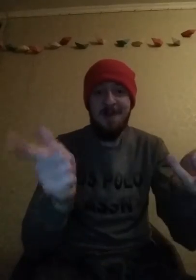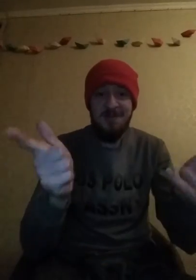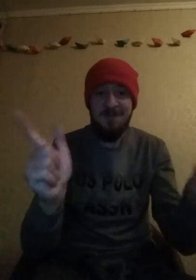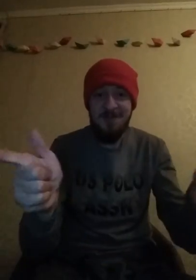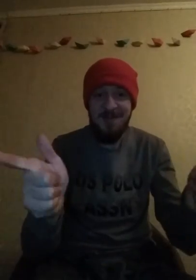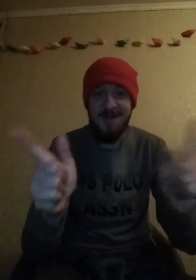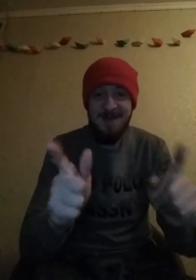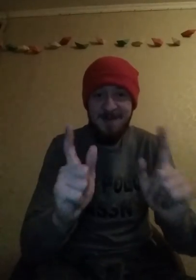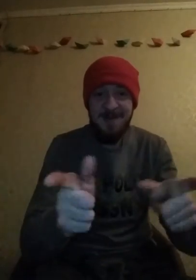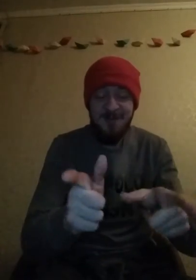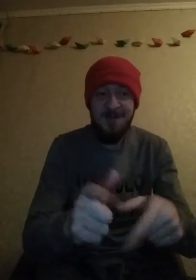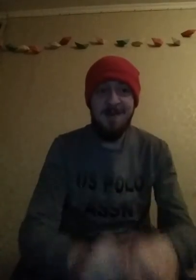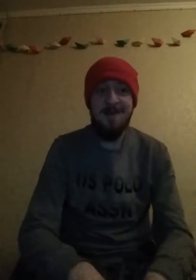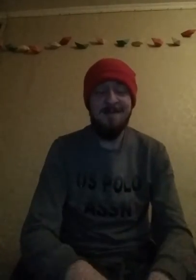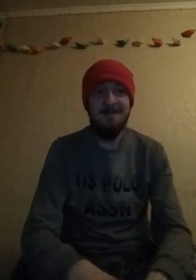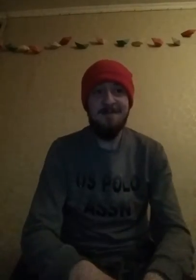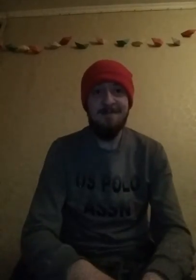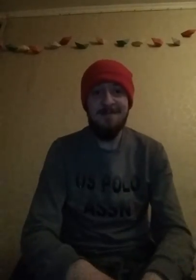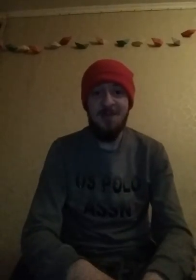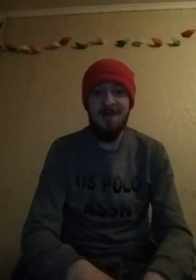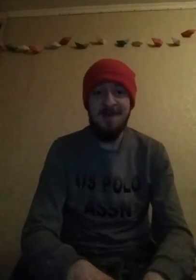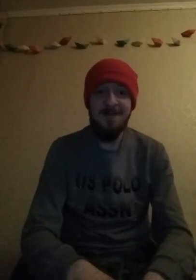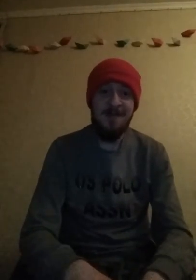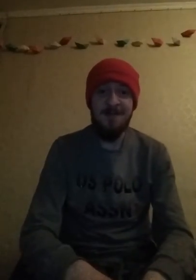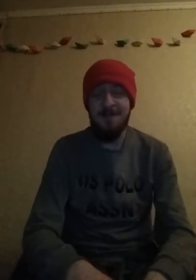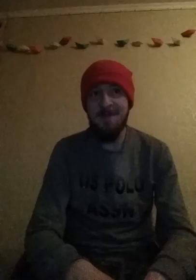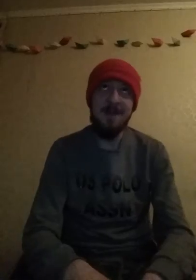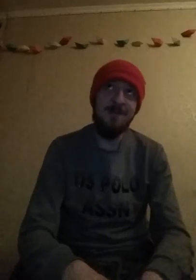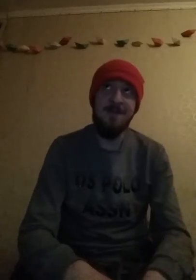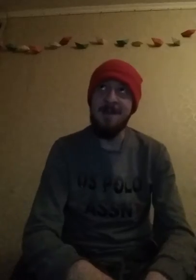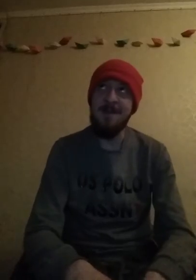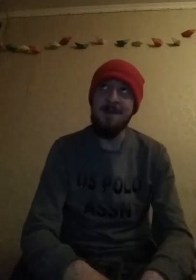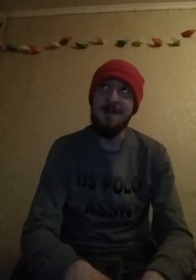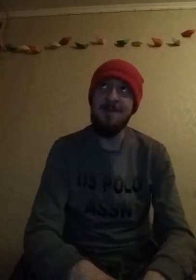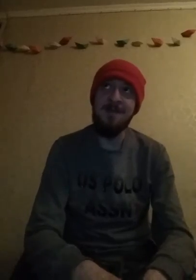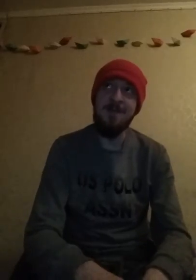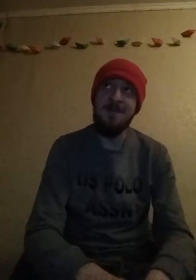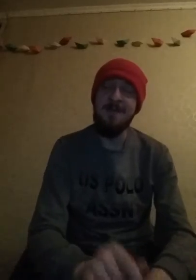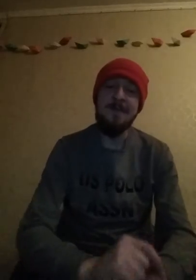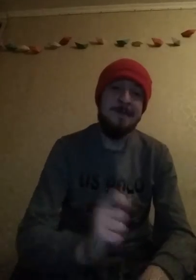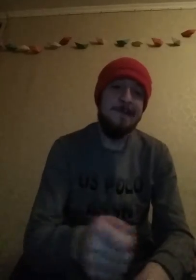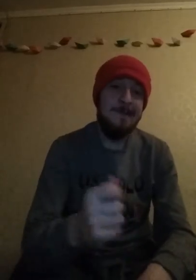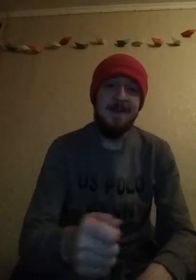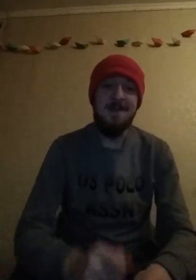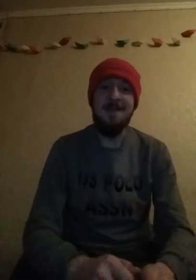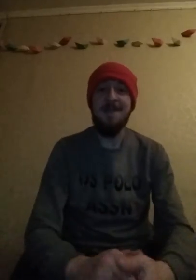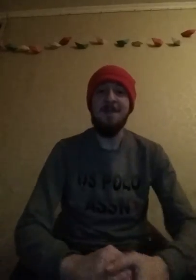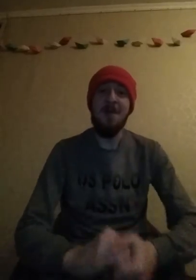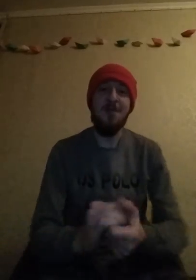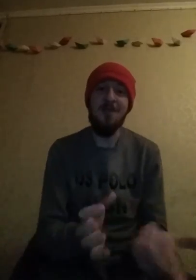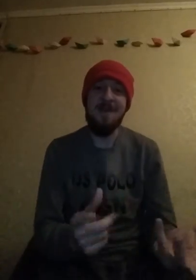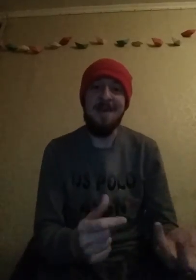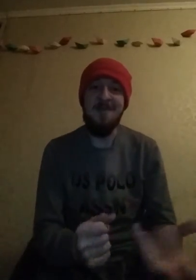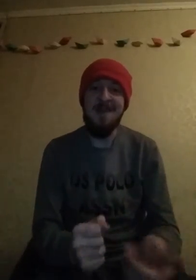კარჩი ეს მუსიკა იქნება, ის მუსიკა რომელიც ცოტა უფრო ხიარული იქნება და ცოტა უფრო ისეთი იქნება, რა ცოტა დრაივიანი